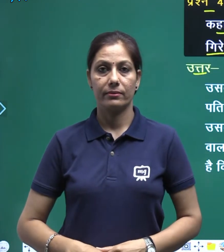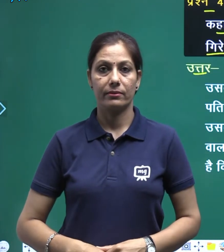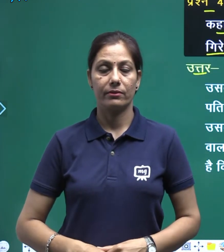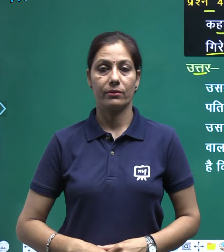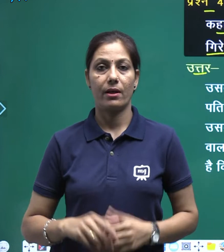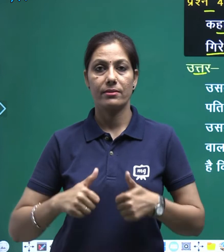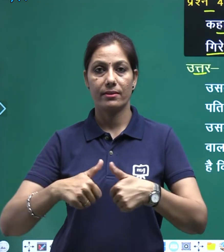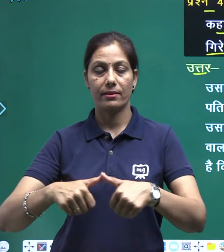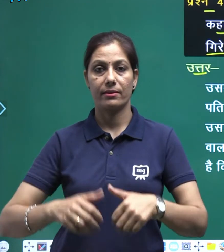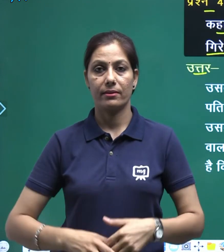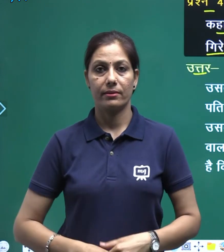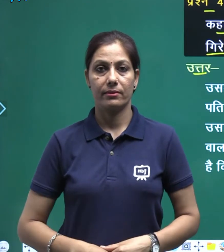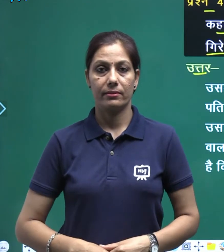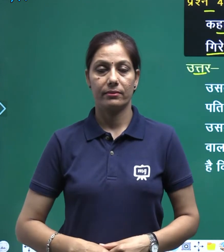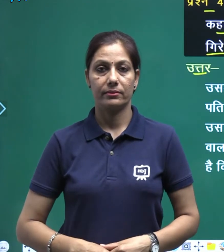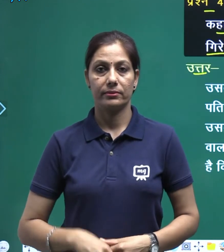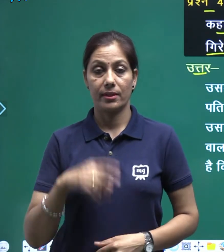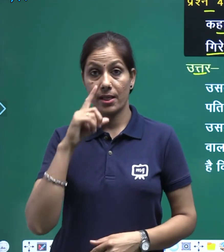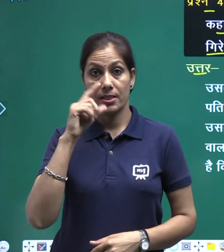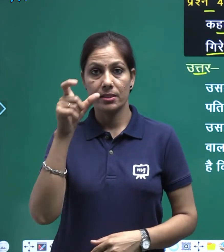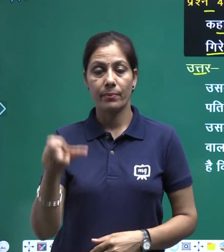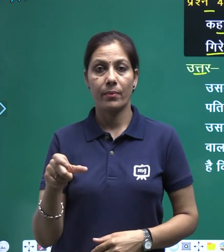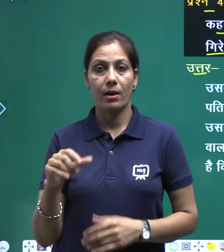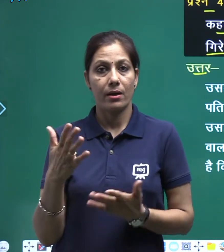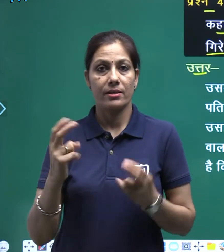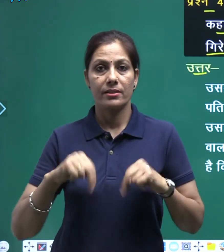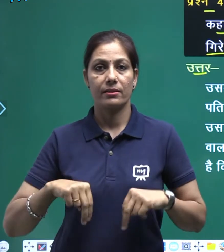उत्तर है, चंपा नहीं चाहती कि